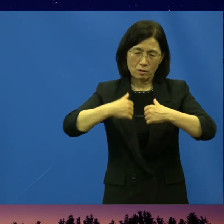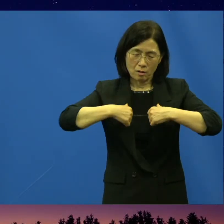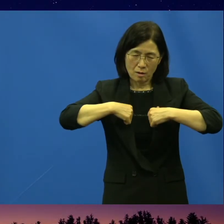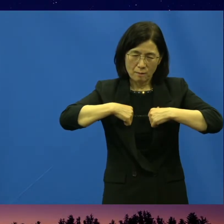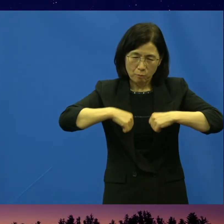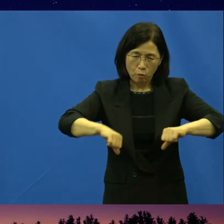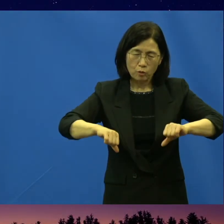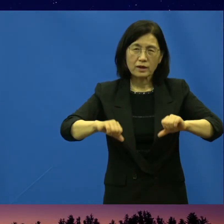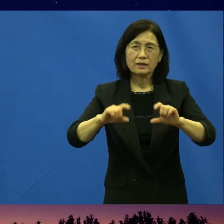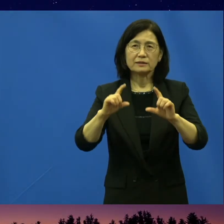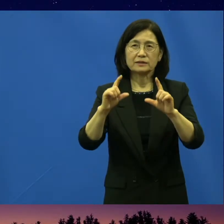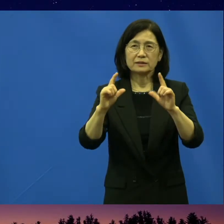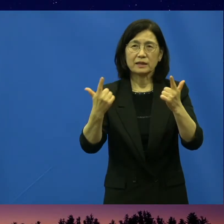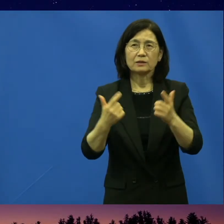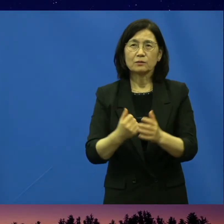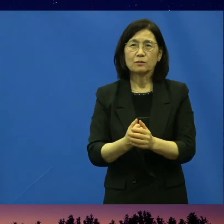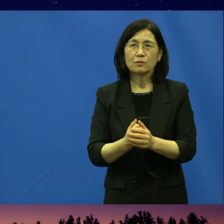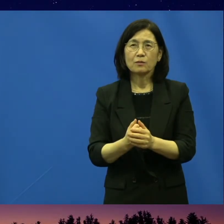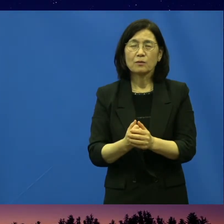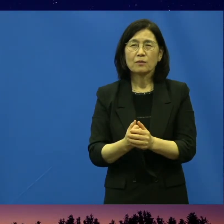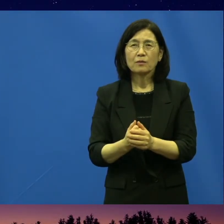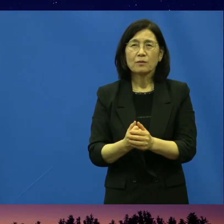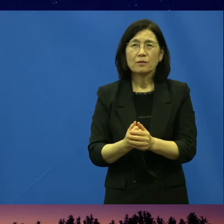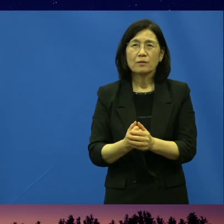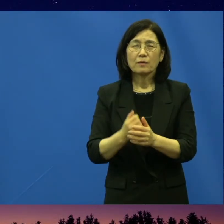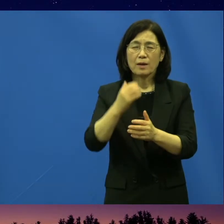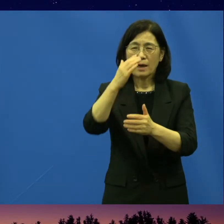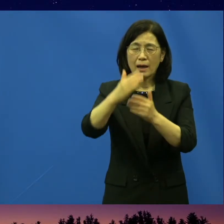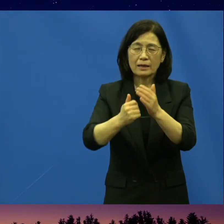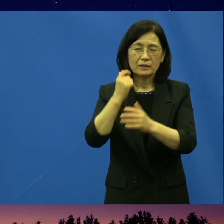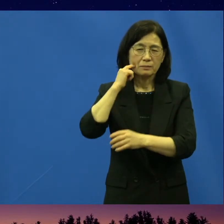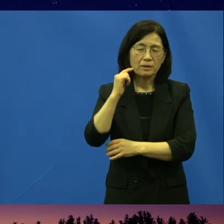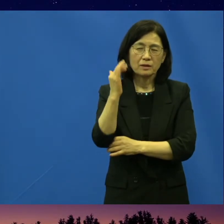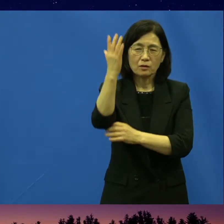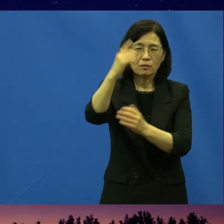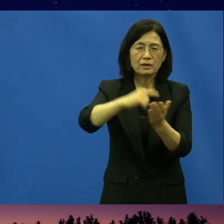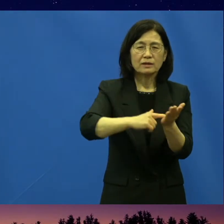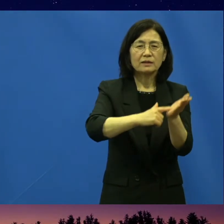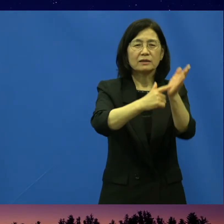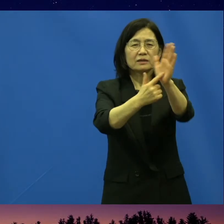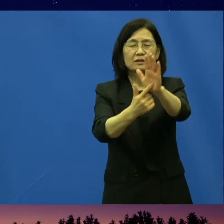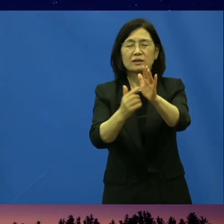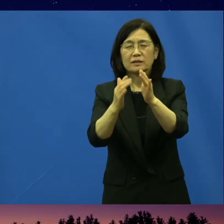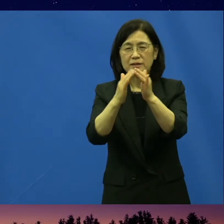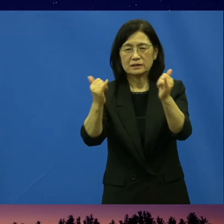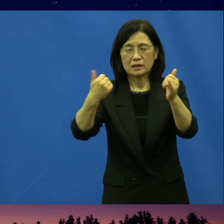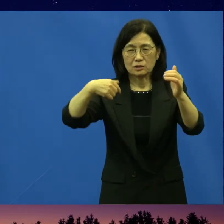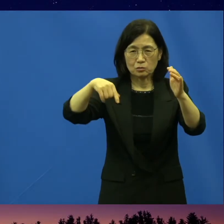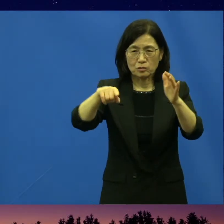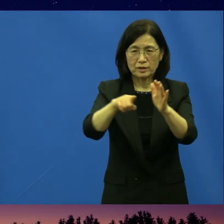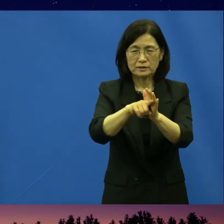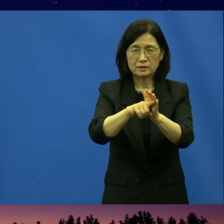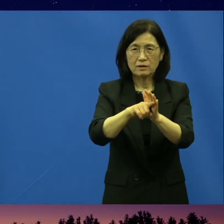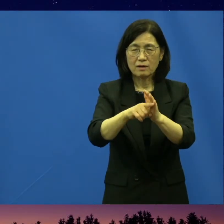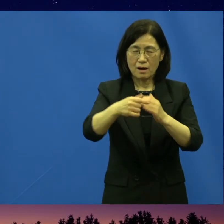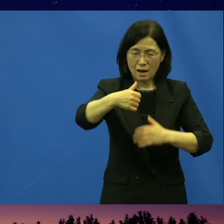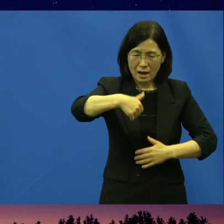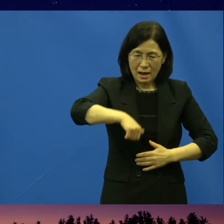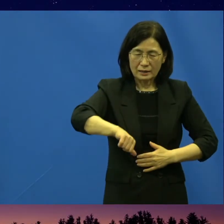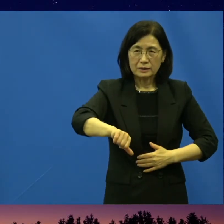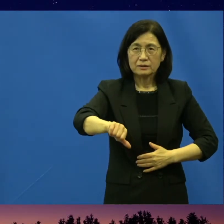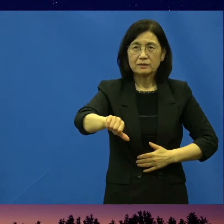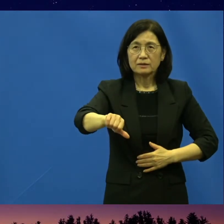자를 위하여 당신이 아들을 세상에 보내시고 우리를 구원하신 그 구원의